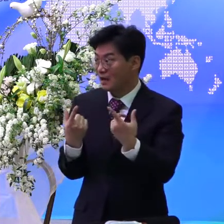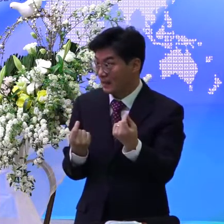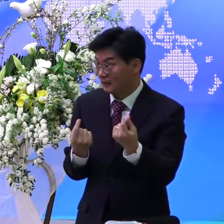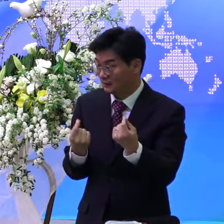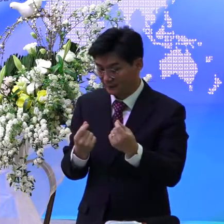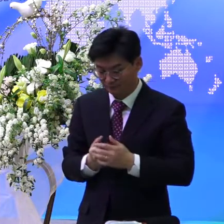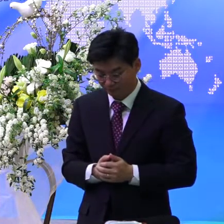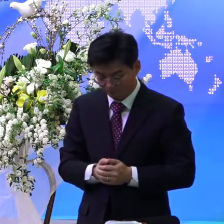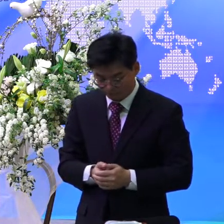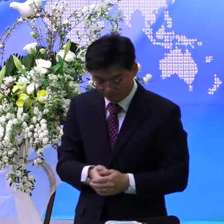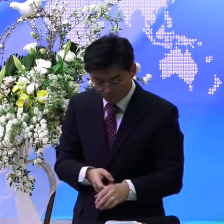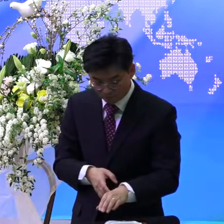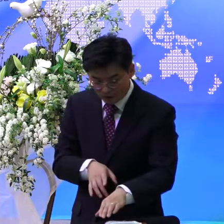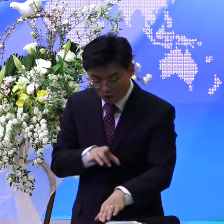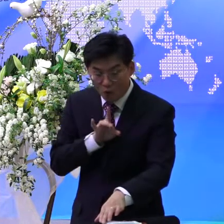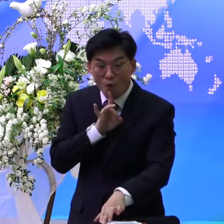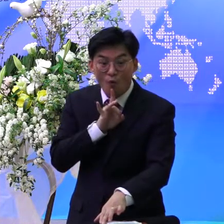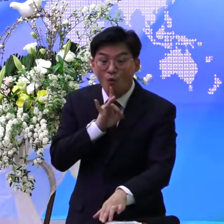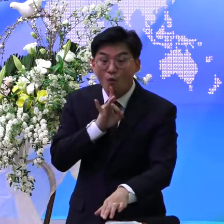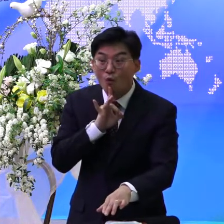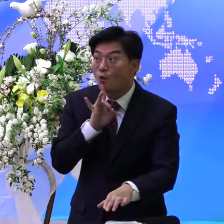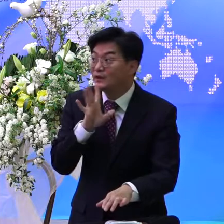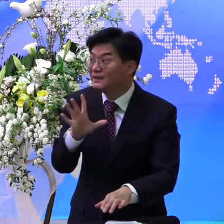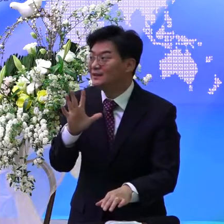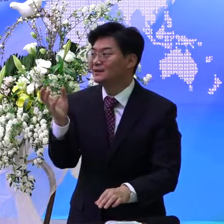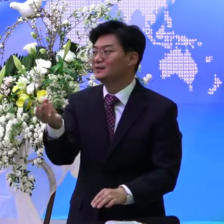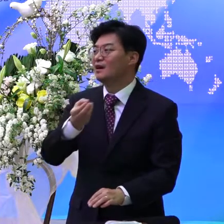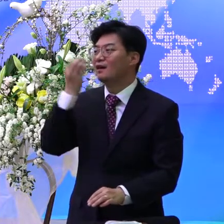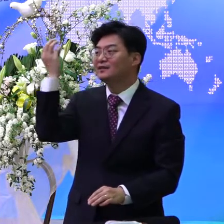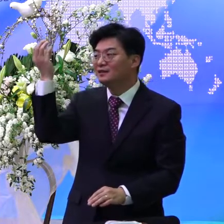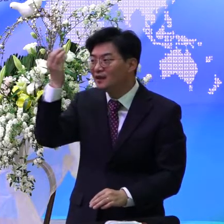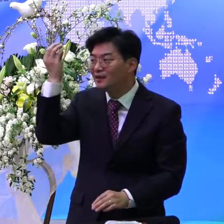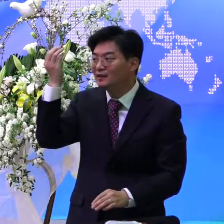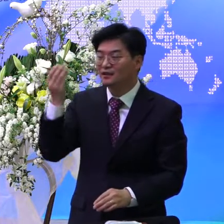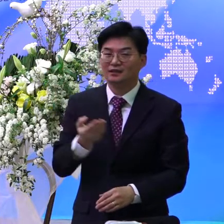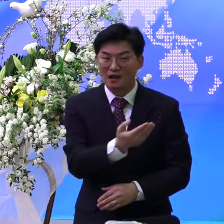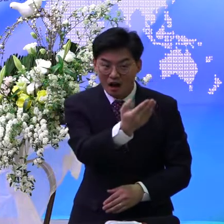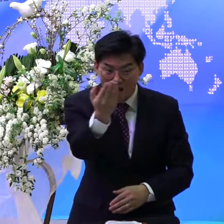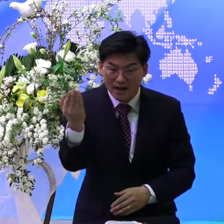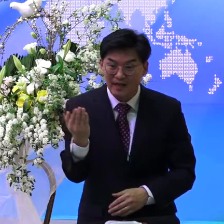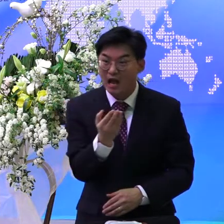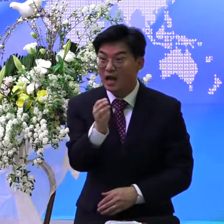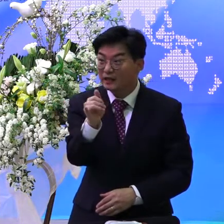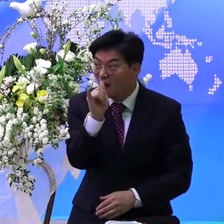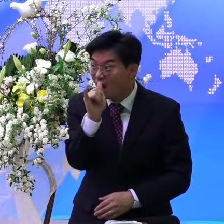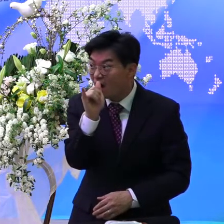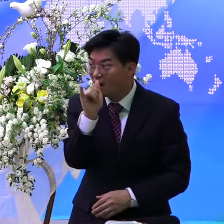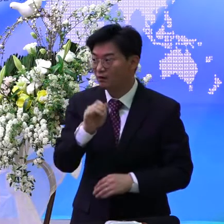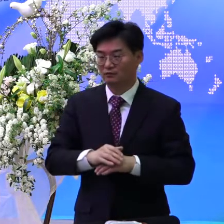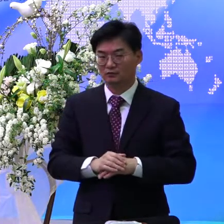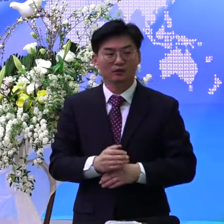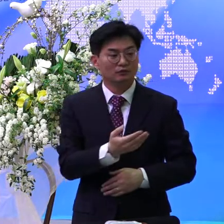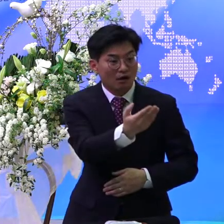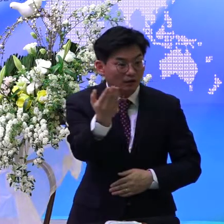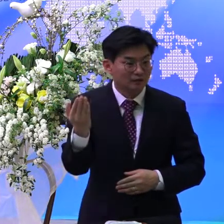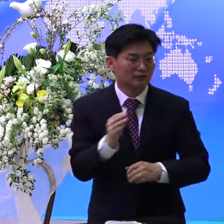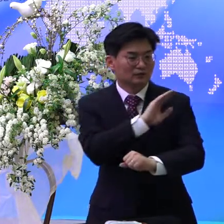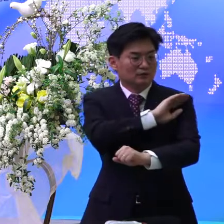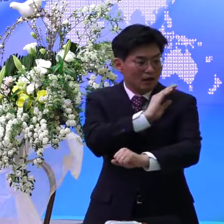읽어보겠습니다. 시작. 오직 성령이 너희에게 임하시면 너희가 권능을